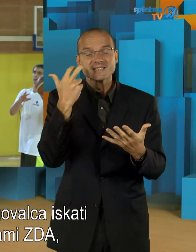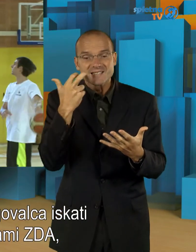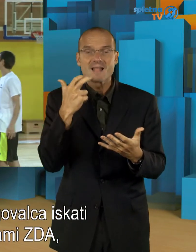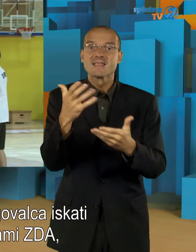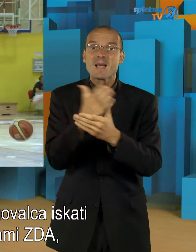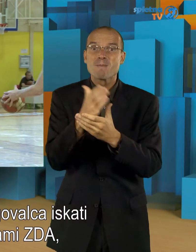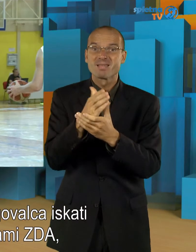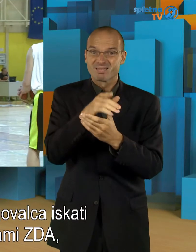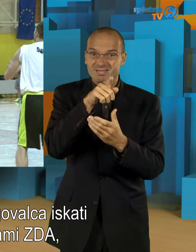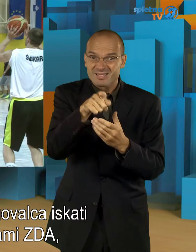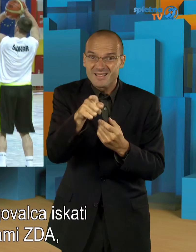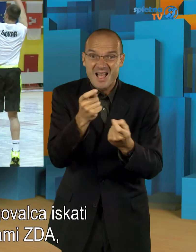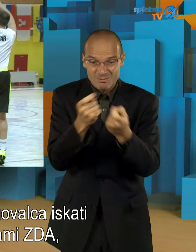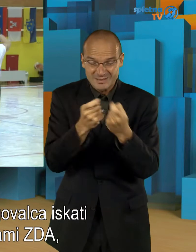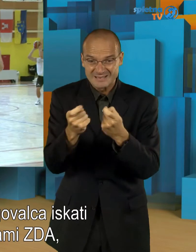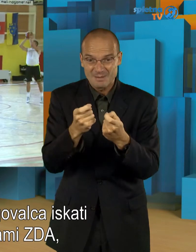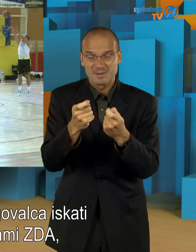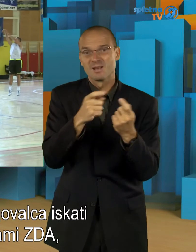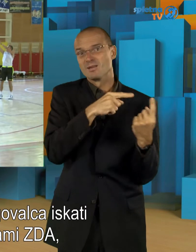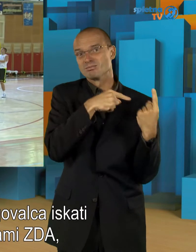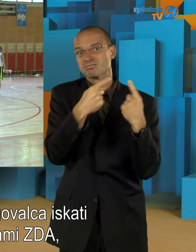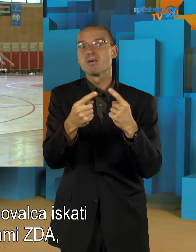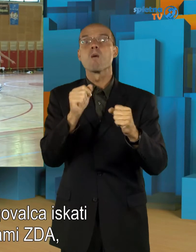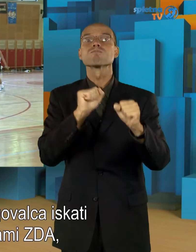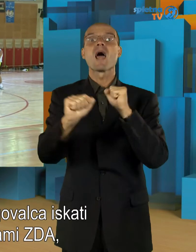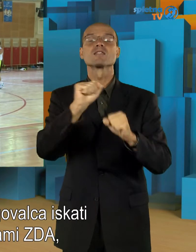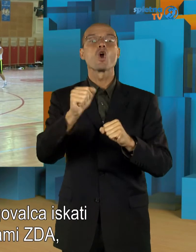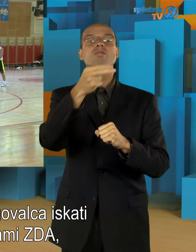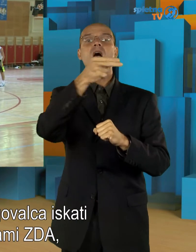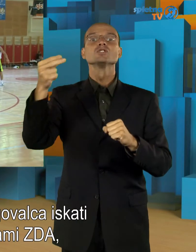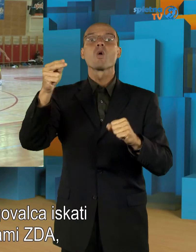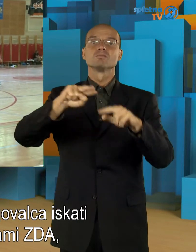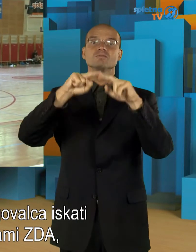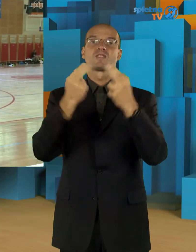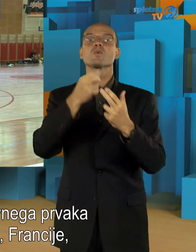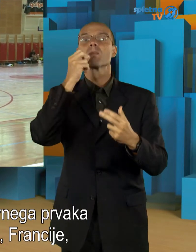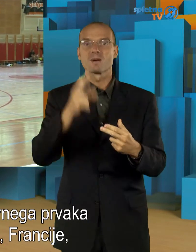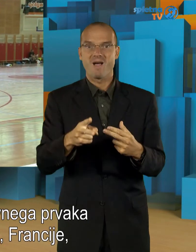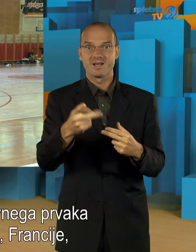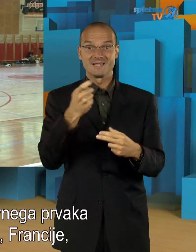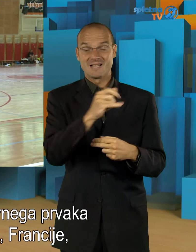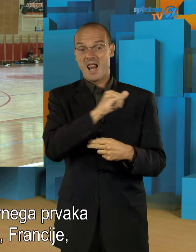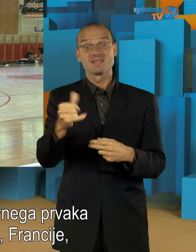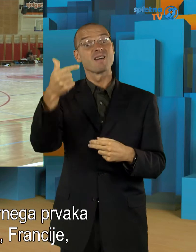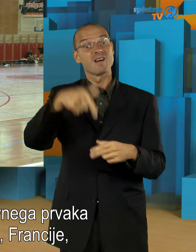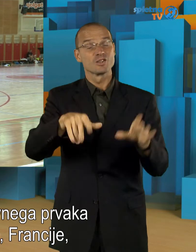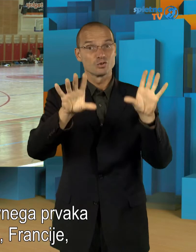Najverjetneje gre zmagovalca iskati med reprezentancami ZDA, ki branijo naslov svetovnega prvaka iz leta